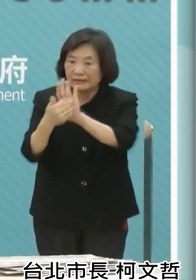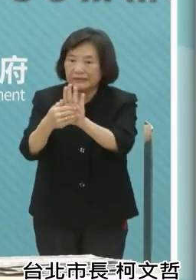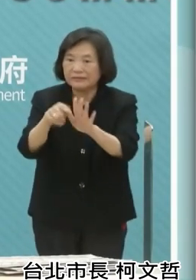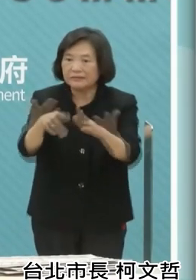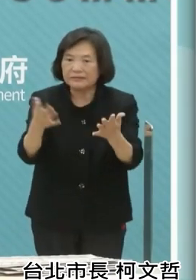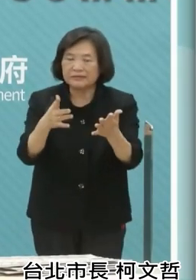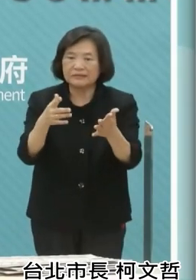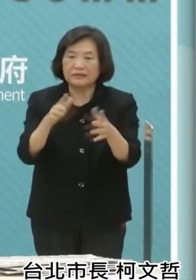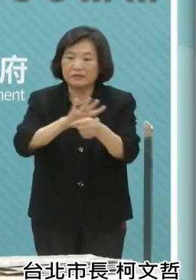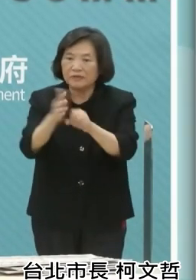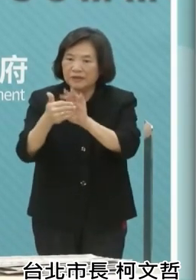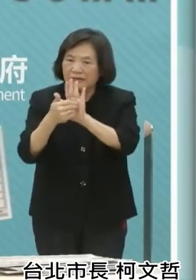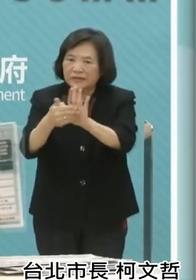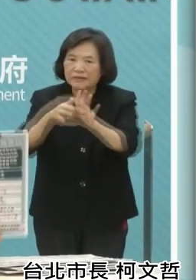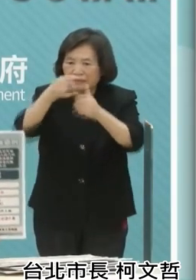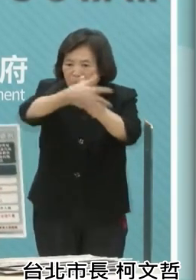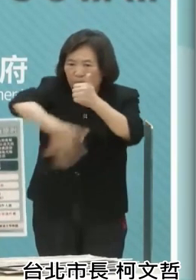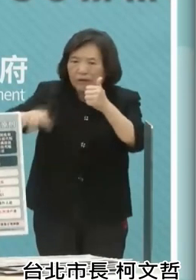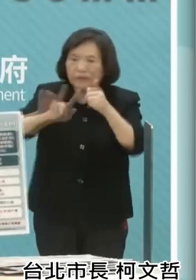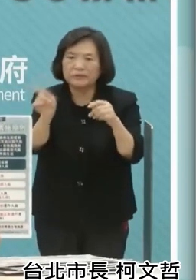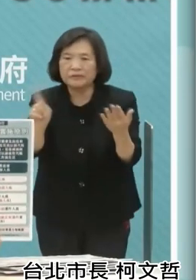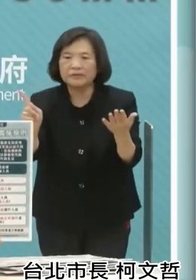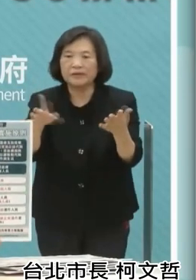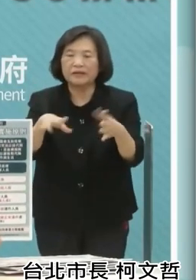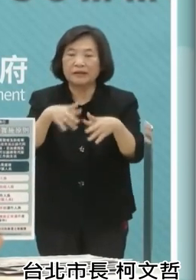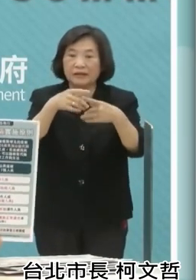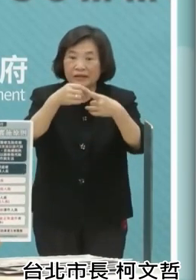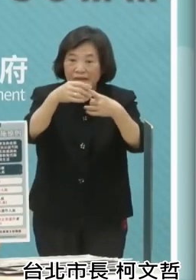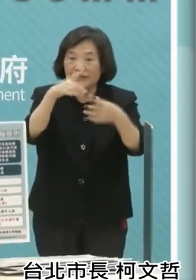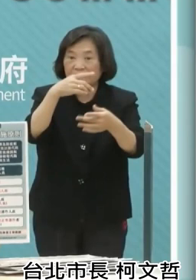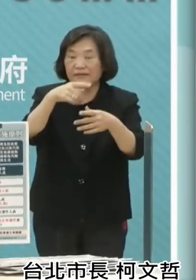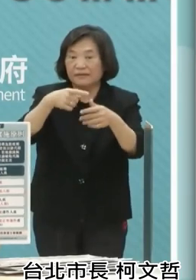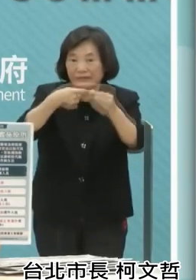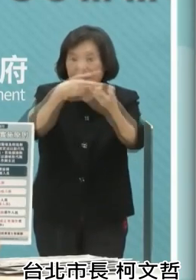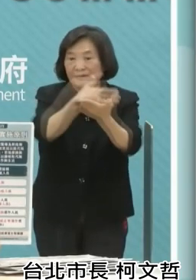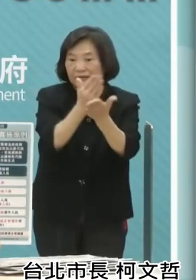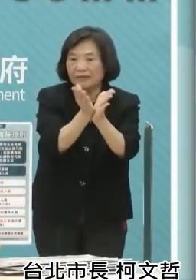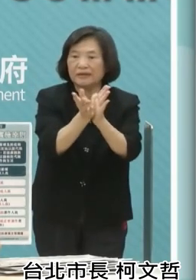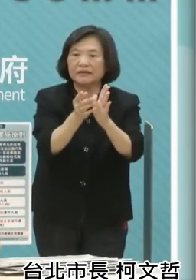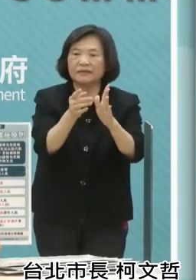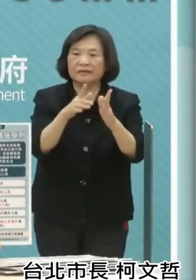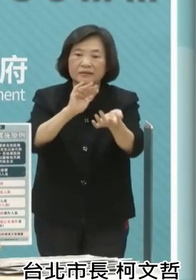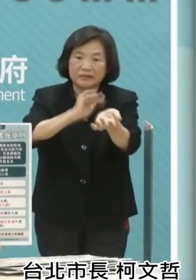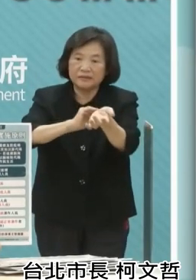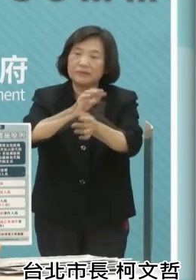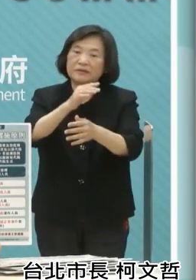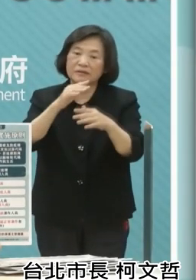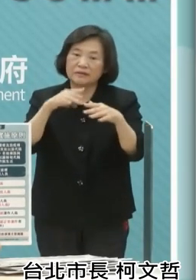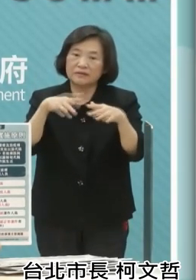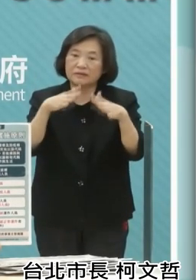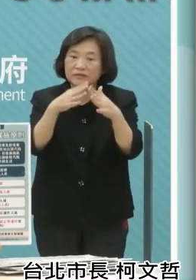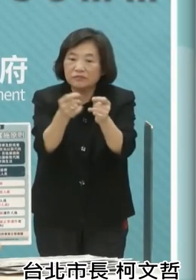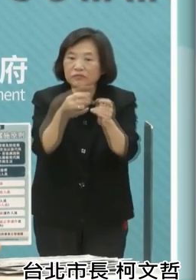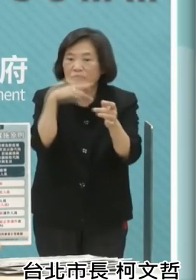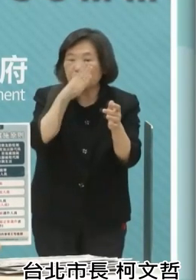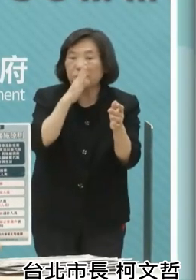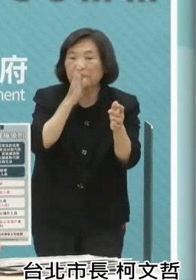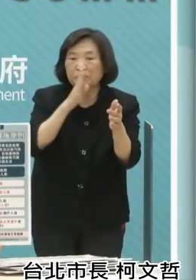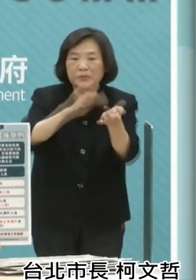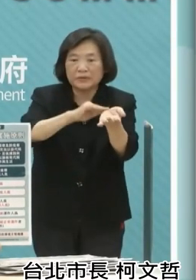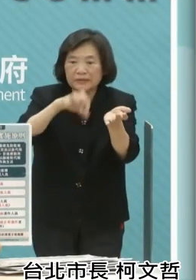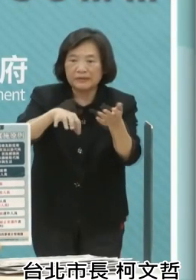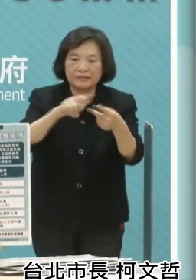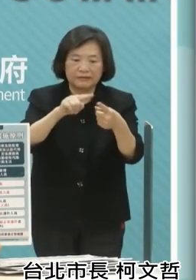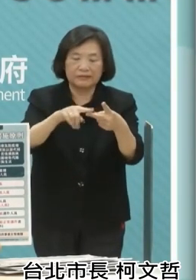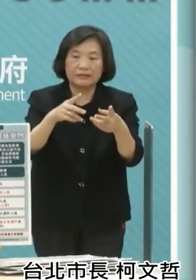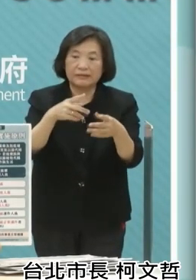扩大处理。我们来想想看哦，第一类你知道哦，医院有关的医院诊所 ，OK， 这大家了解。